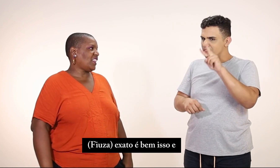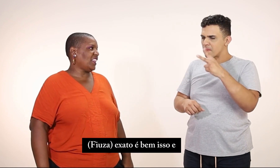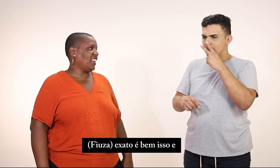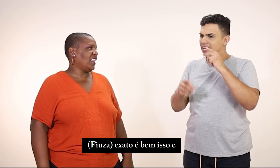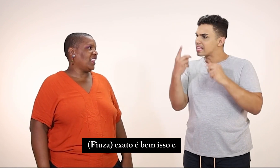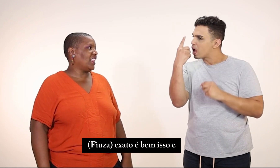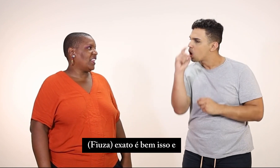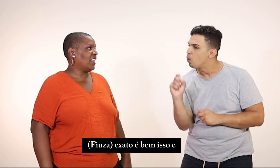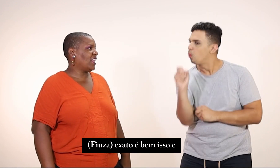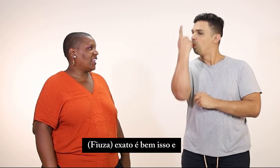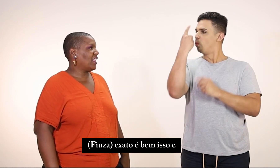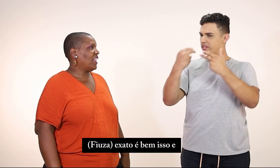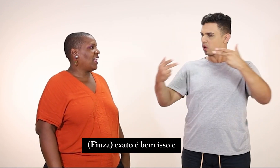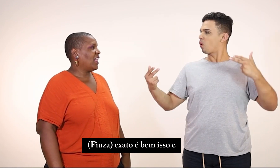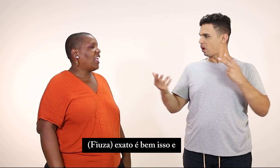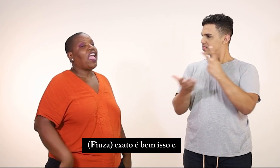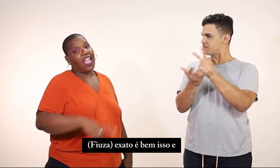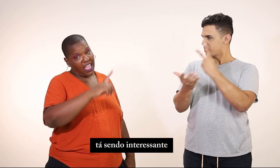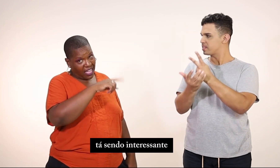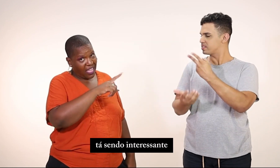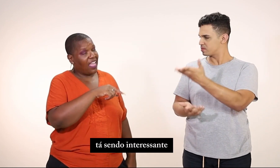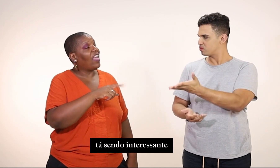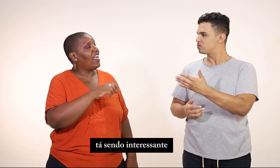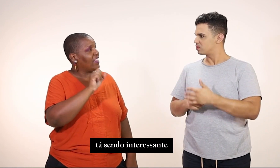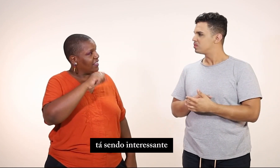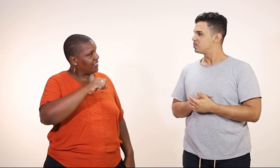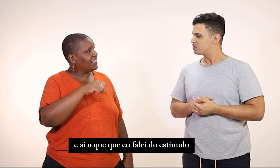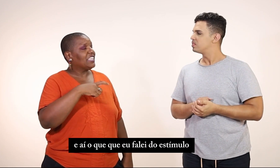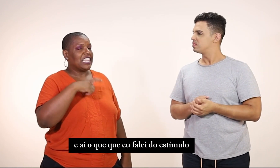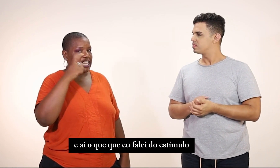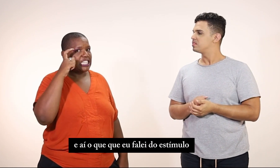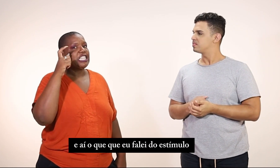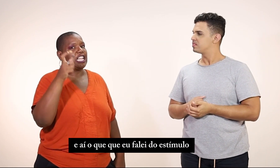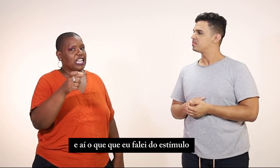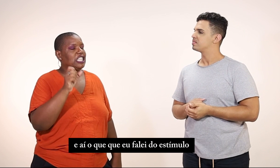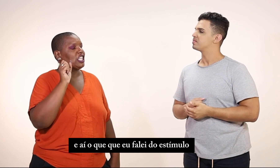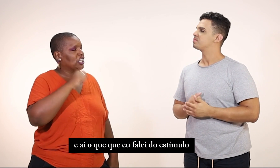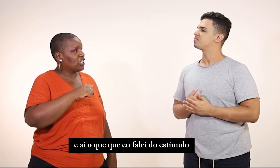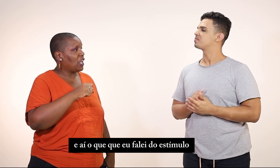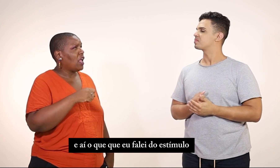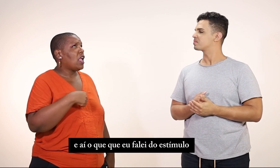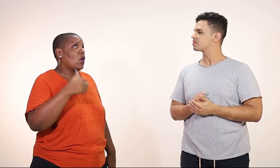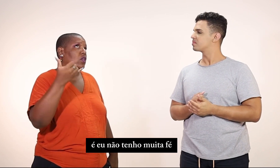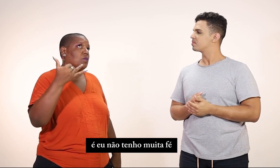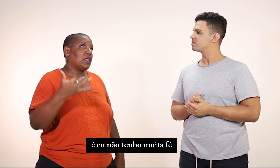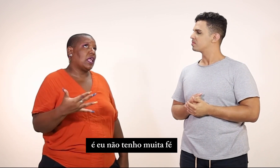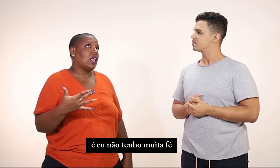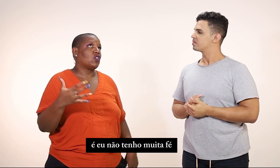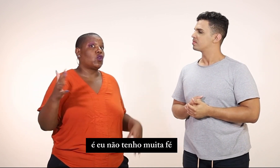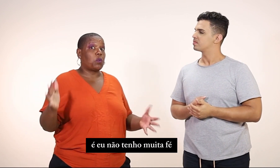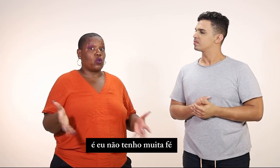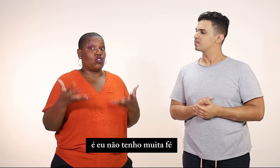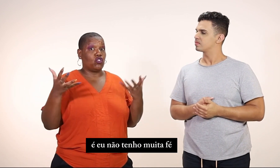Exato. É bem isso. E tá sendo interessante. E aí o que eu falei do estímulo? Eu não tenho muita